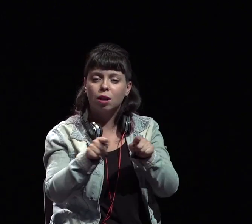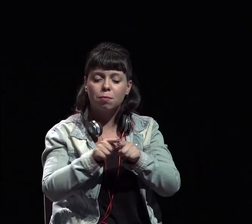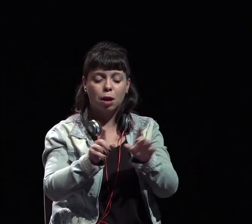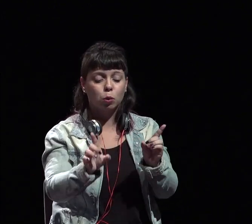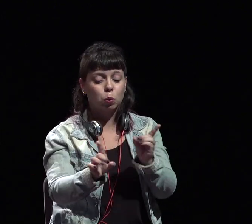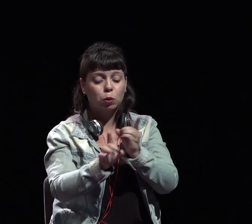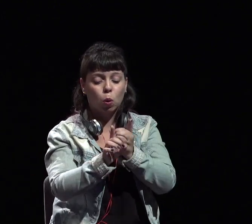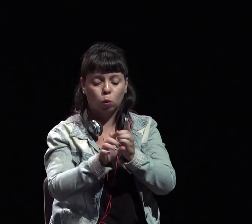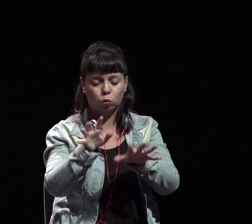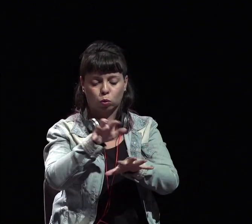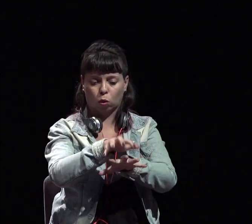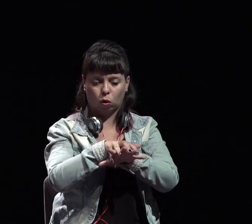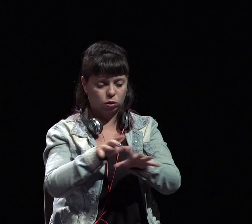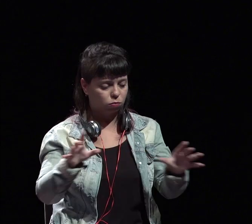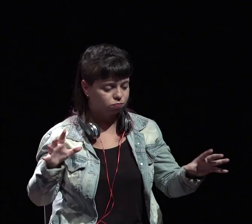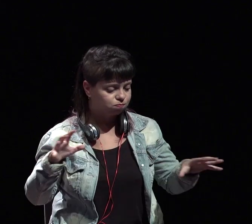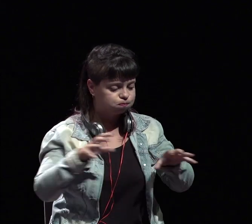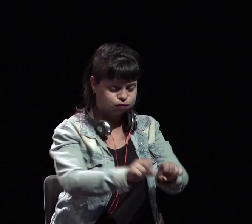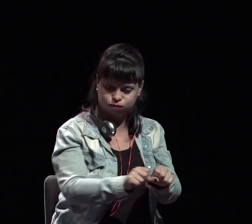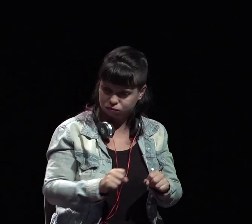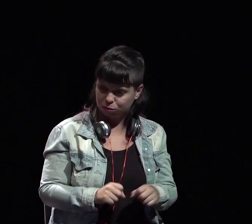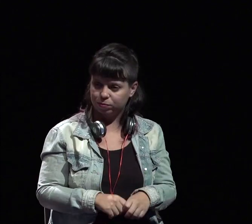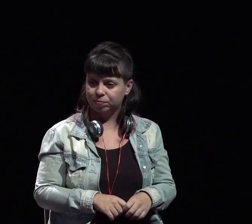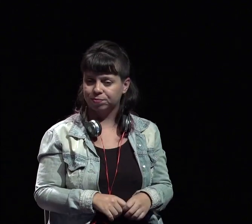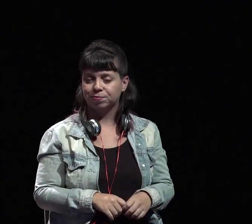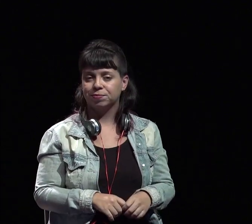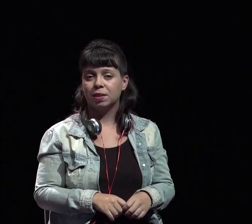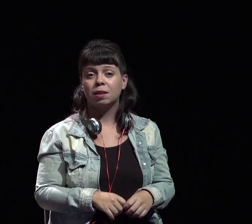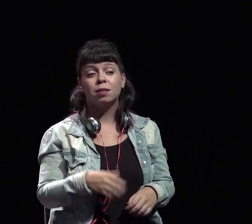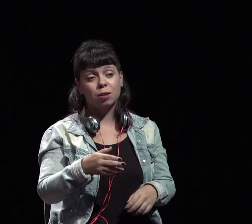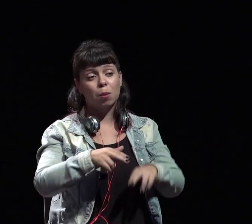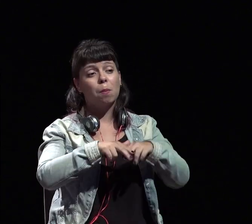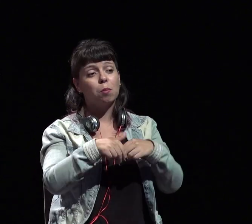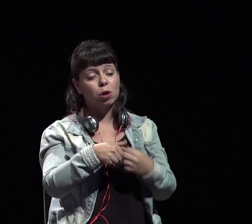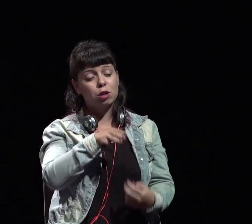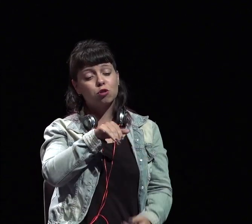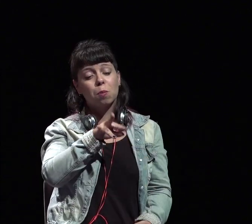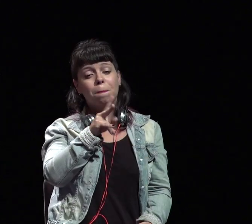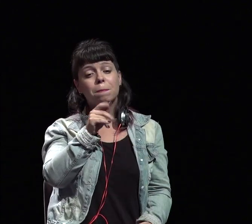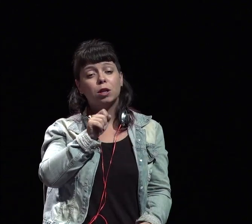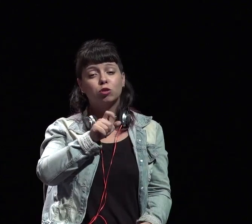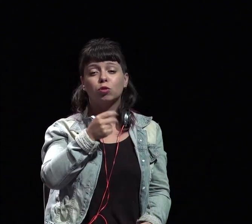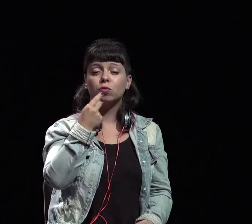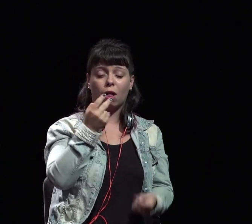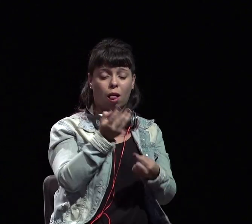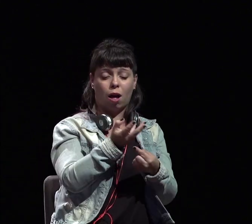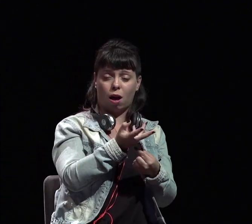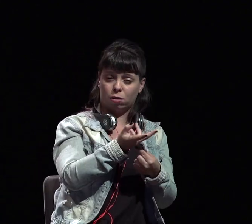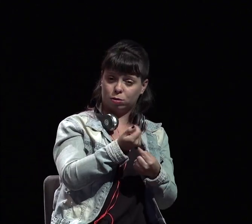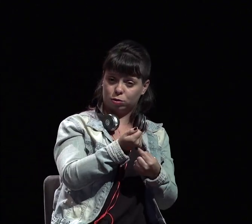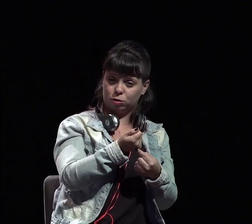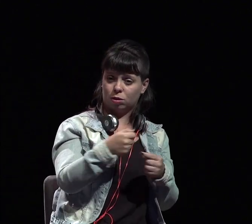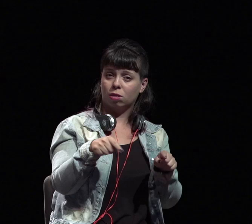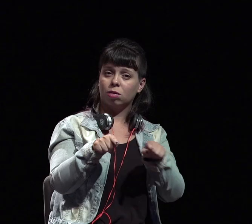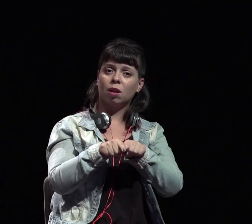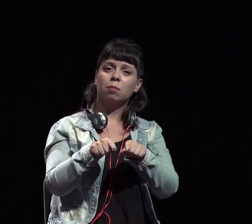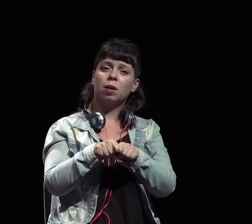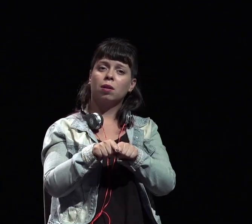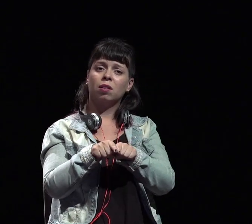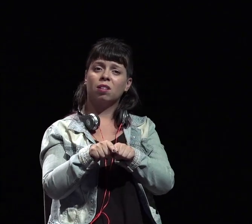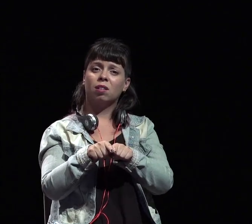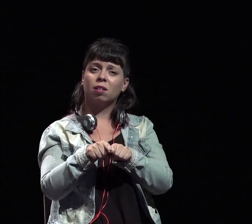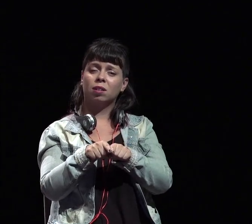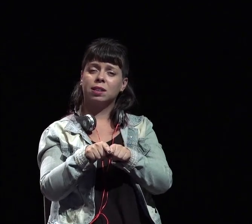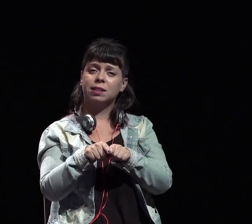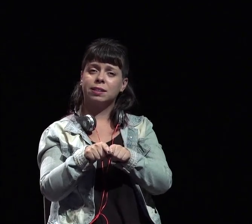colonial. Fim da citação. Não é por acaso, portanto, que ele compreende, ainda de acordo com Mitchell, tanto a arte quanto a objetificação,